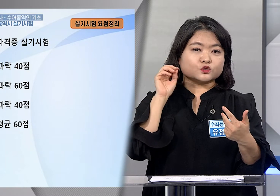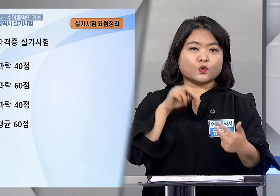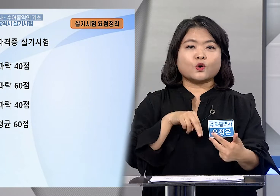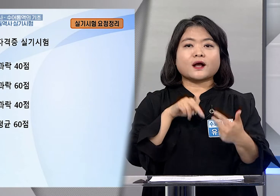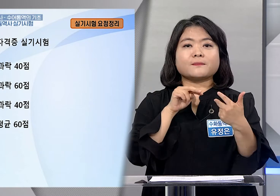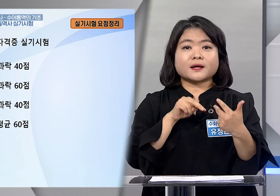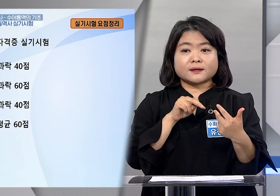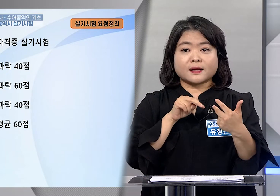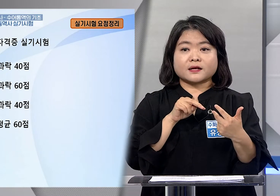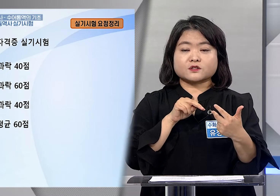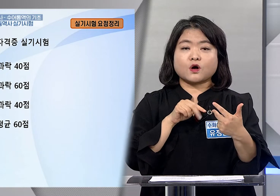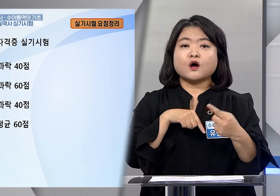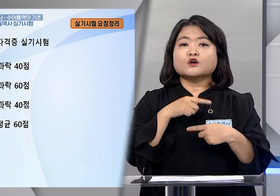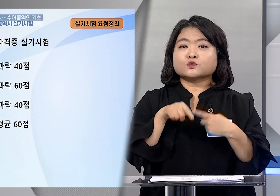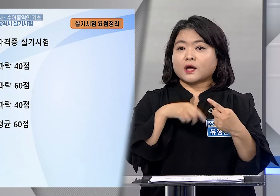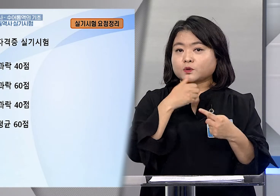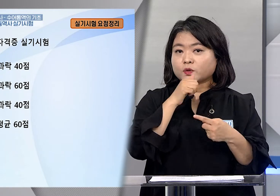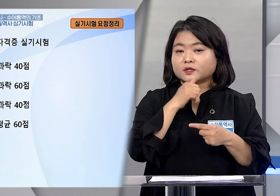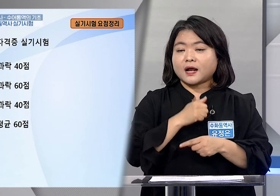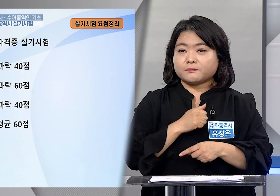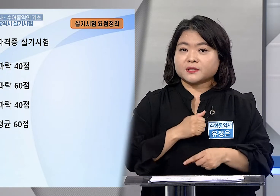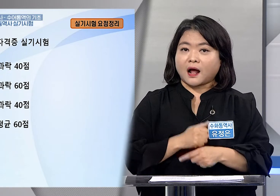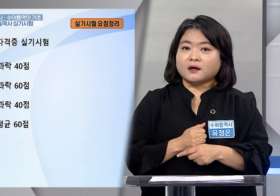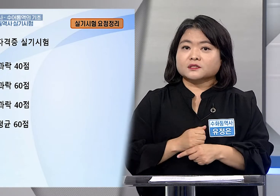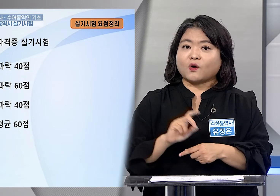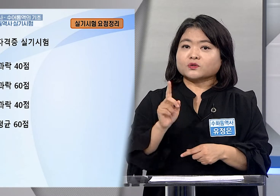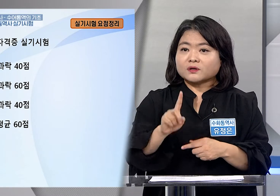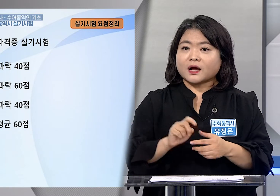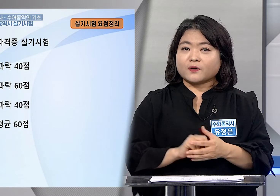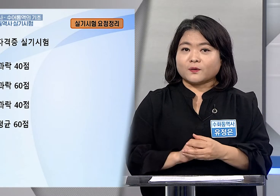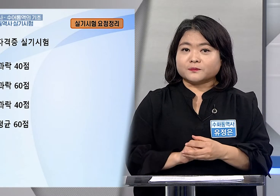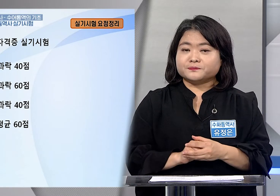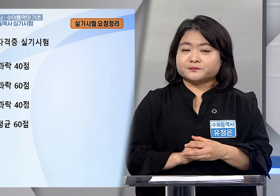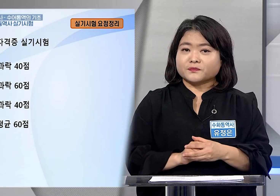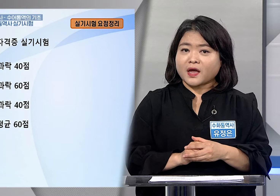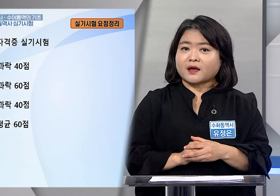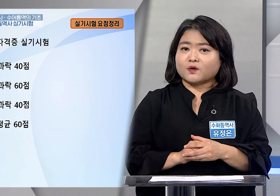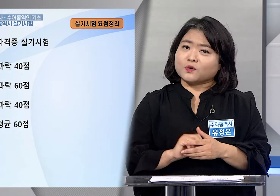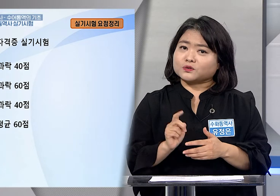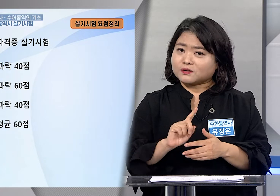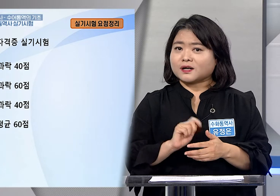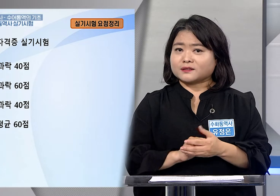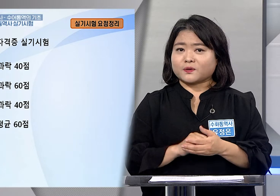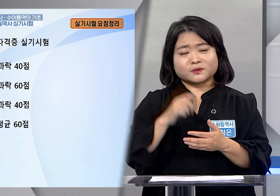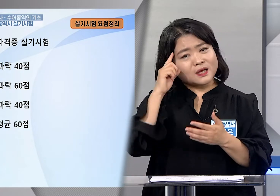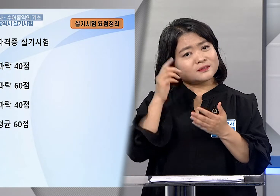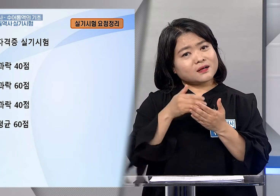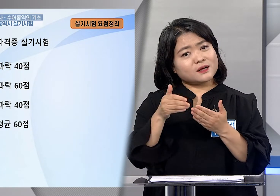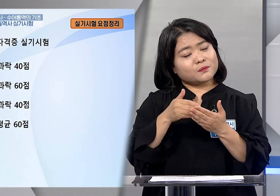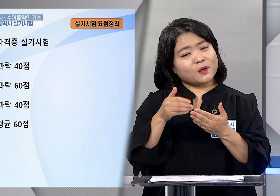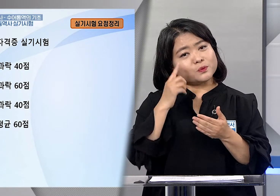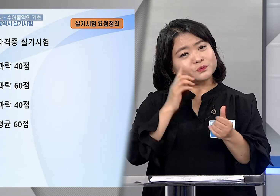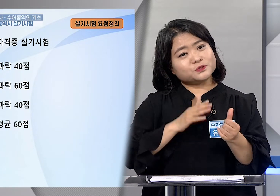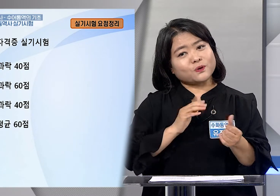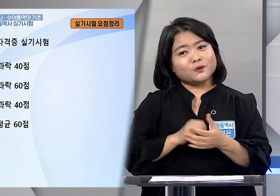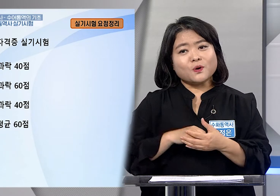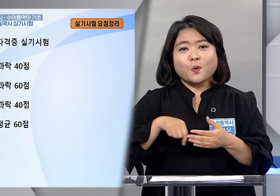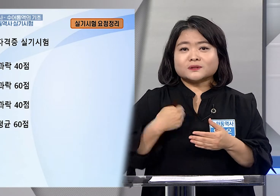들려지고 카메라를 향해서 수화 통역을 합니다. 자, 어떨까요? 네, 어떨 것 같아요? 상상을 한번 해보십시오.